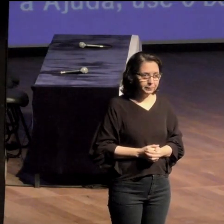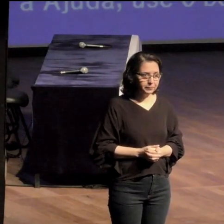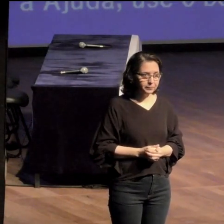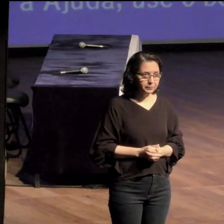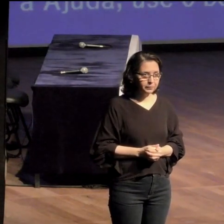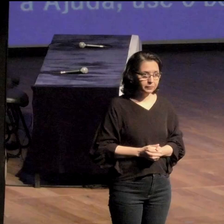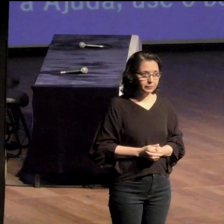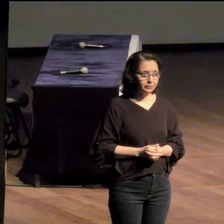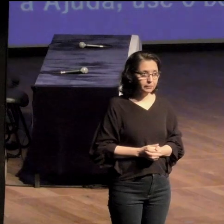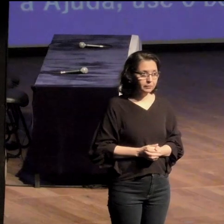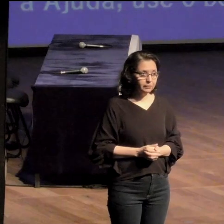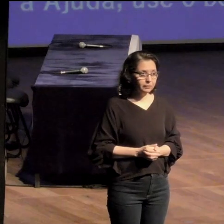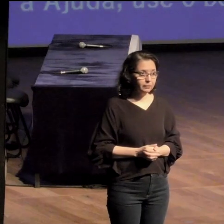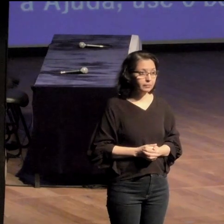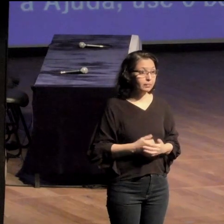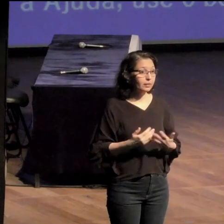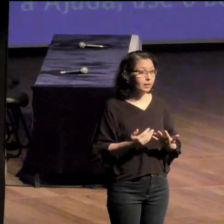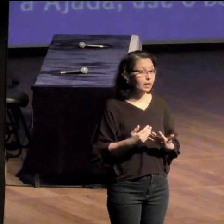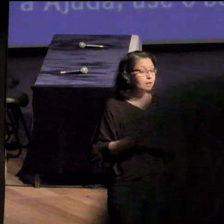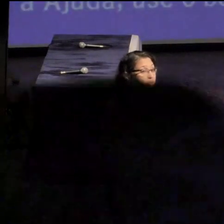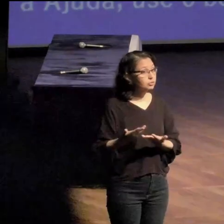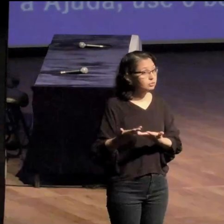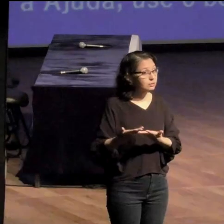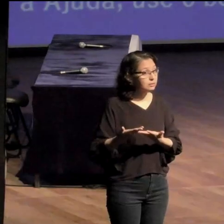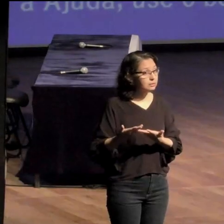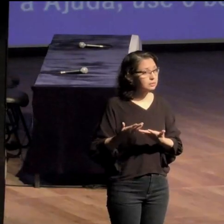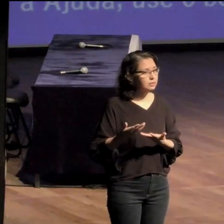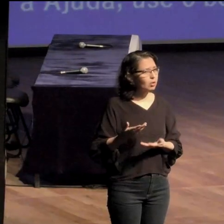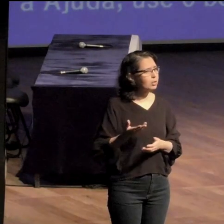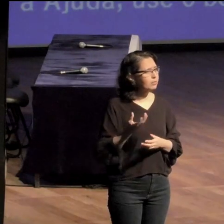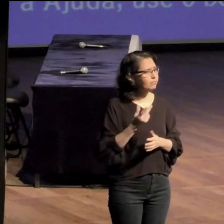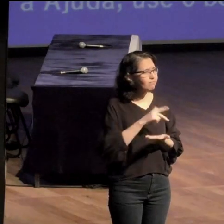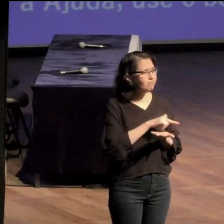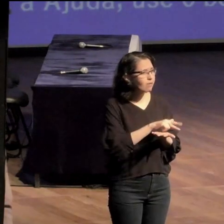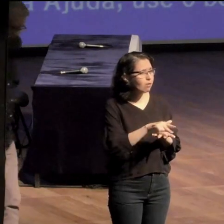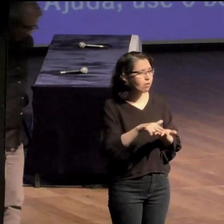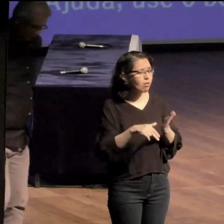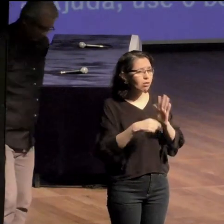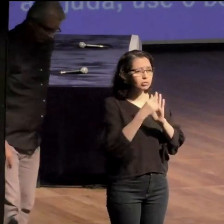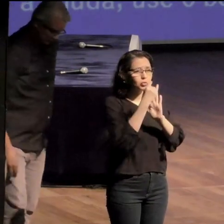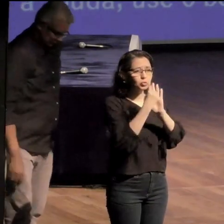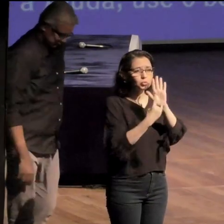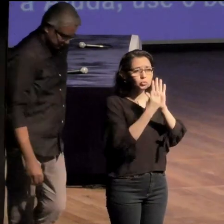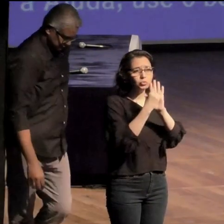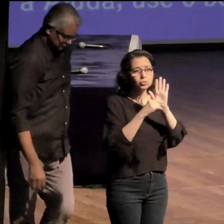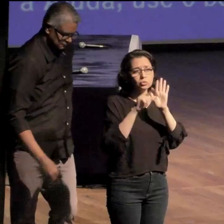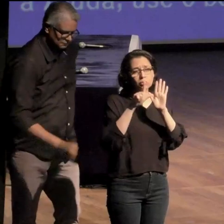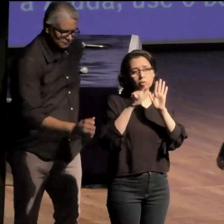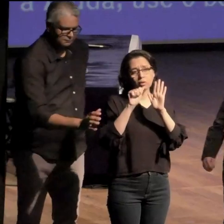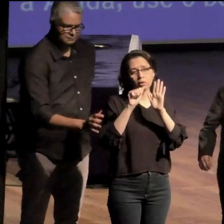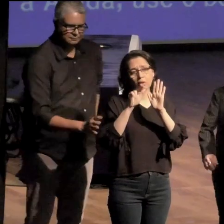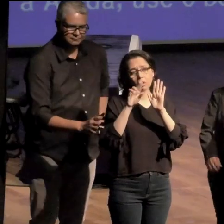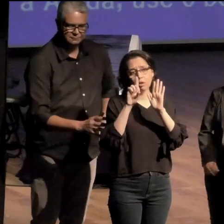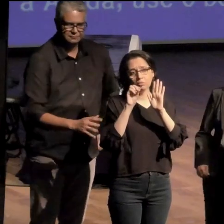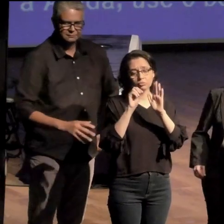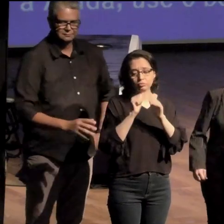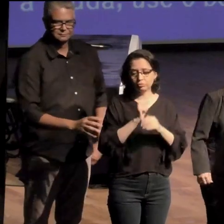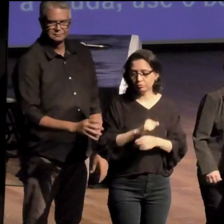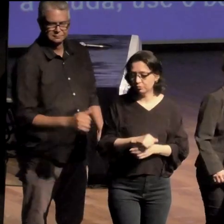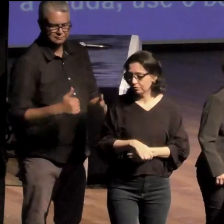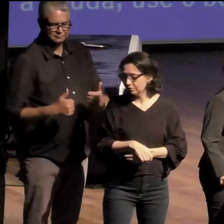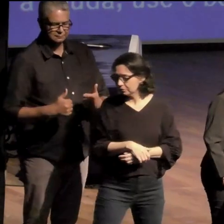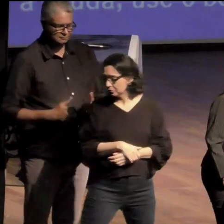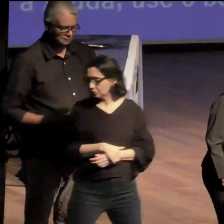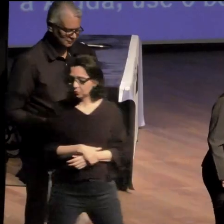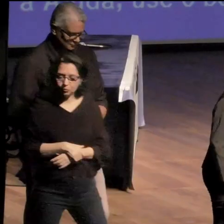estamos recebendo bastante laudos de criança com autismo onde o profissional exige um atendimento no cardápio para seletividade